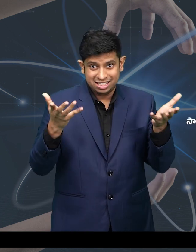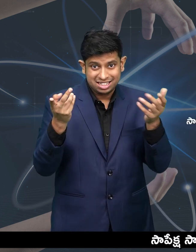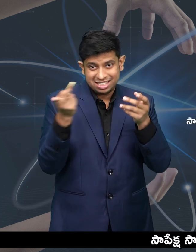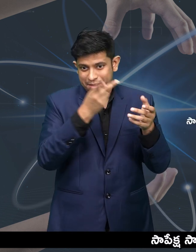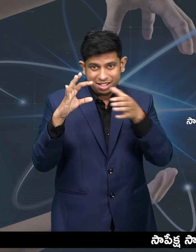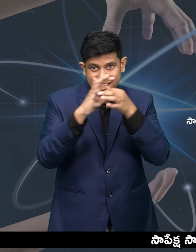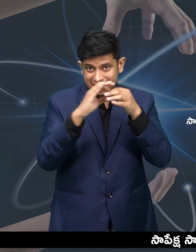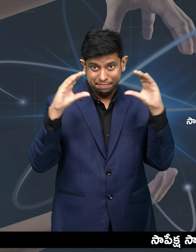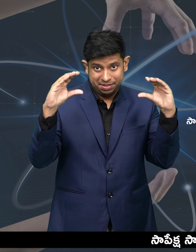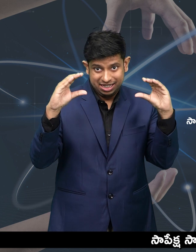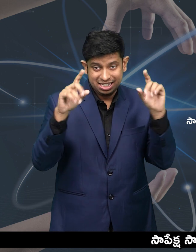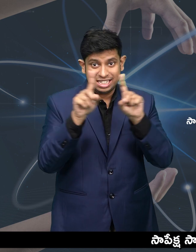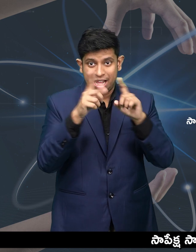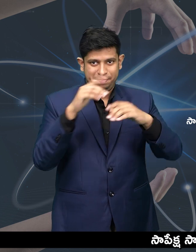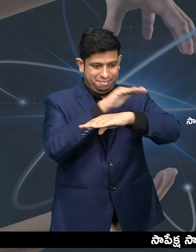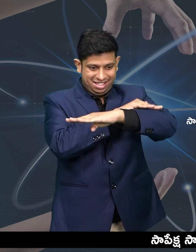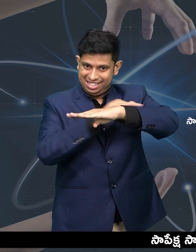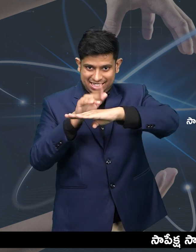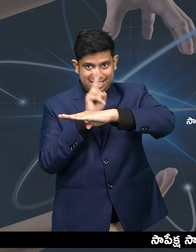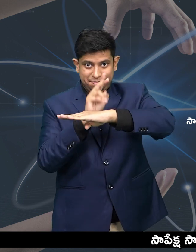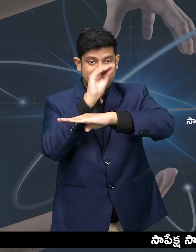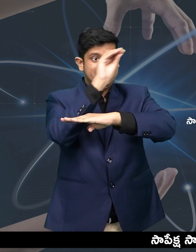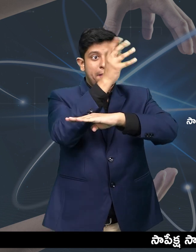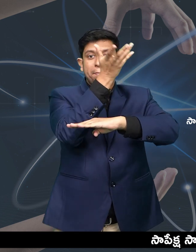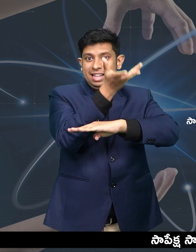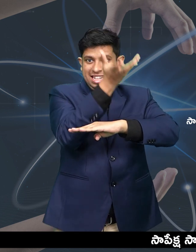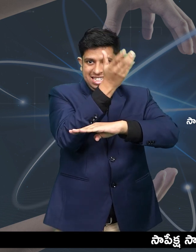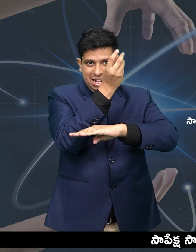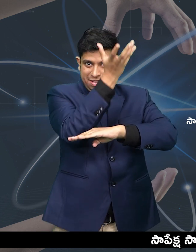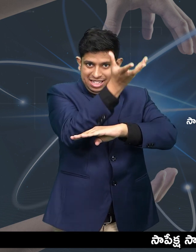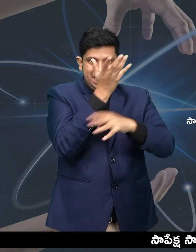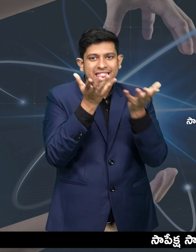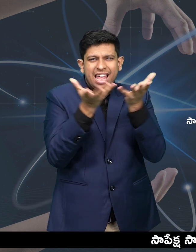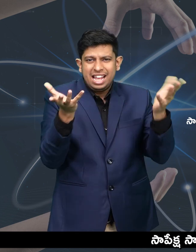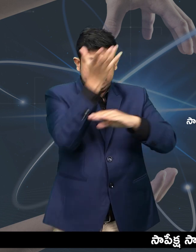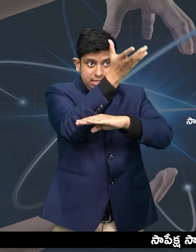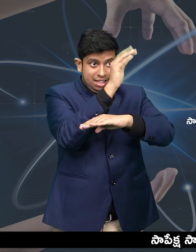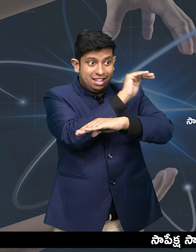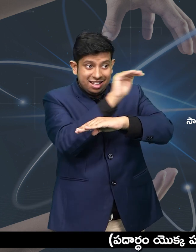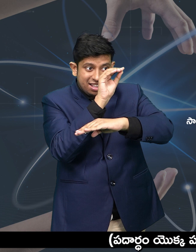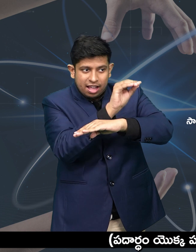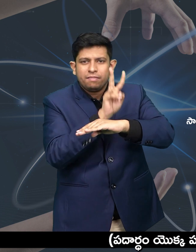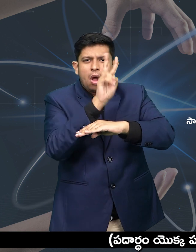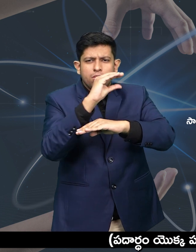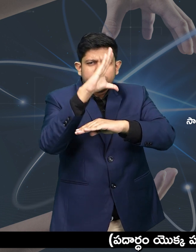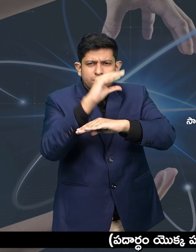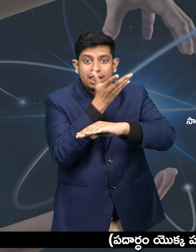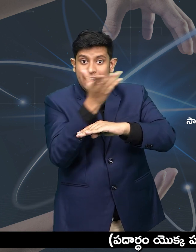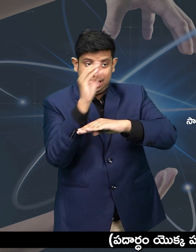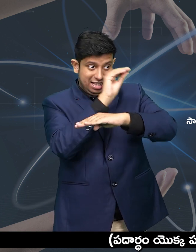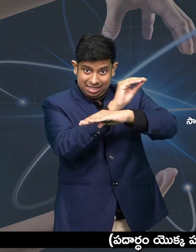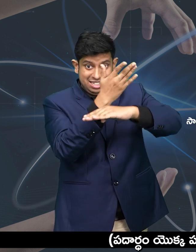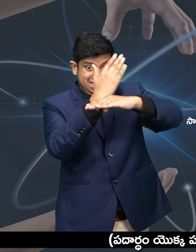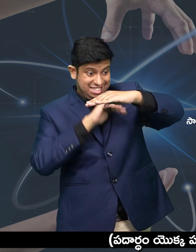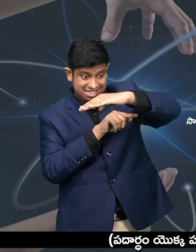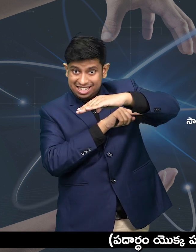కాబట్టి సాపేక్ష సాంద్రత = పదార్థం యొక్క ద్రవ్యరాశి బై పదార్థం యొక్క